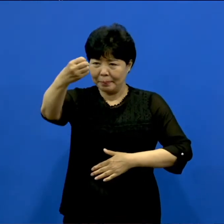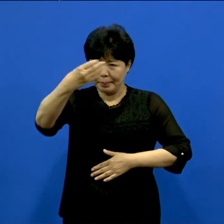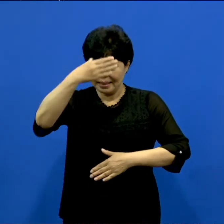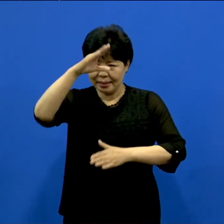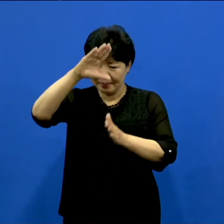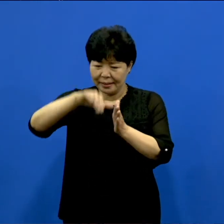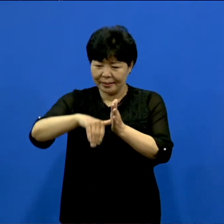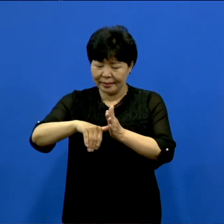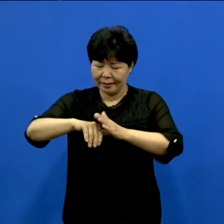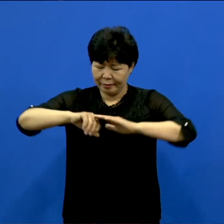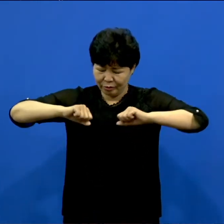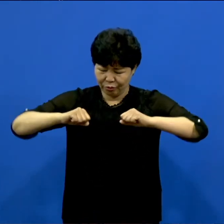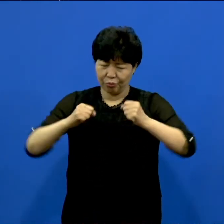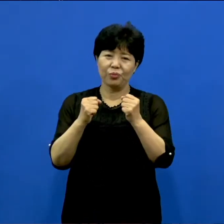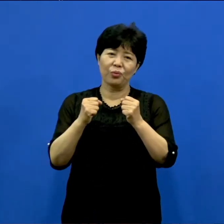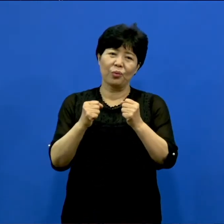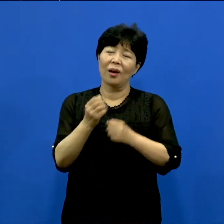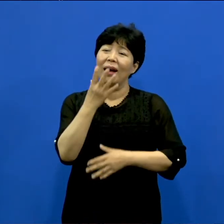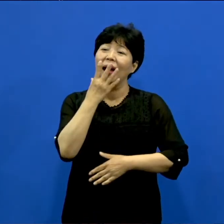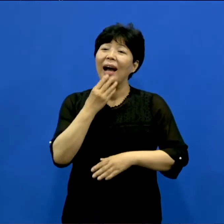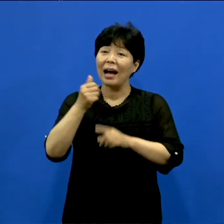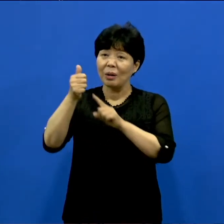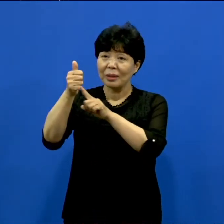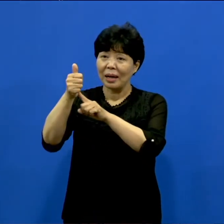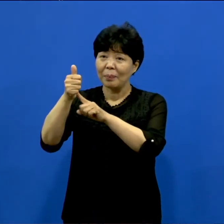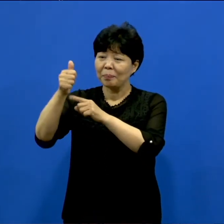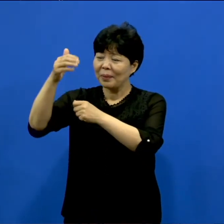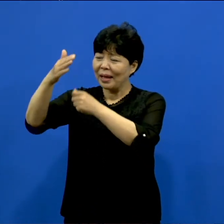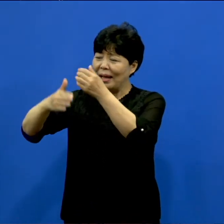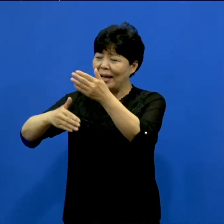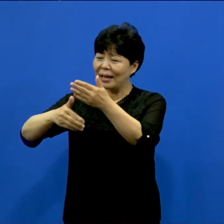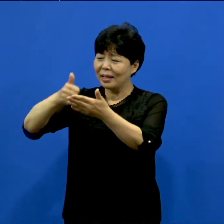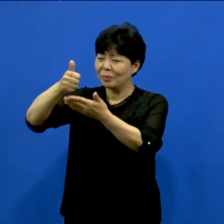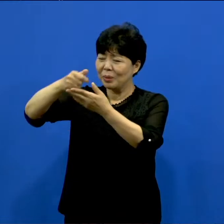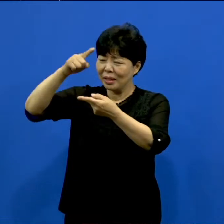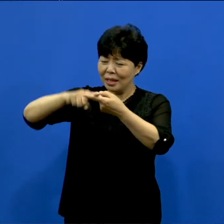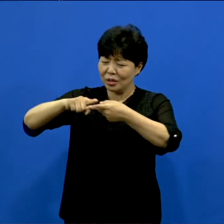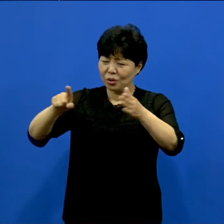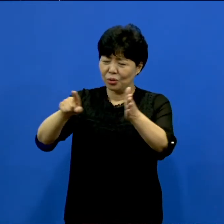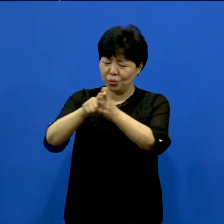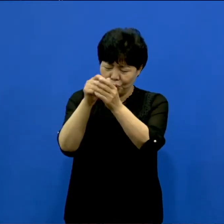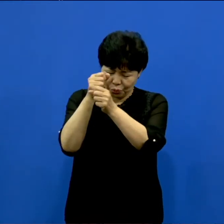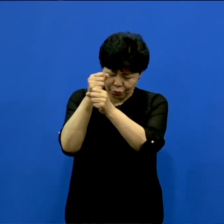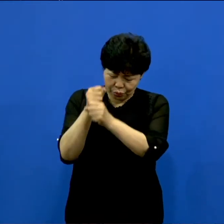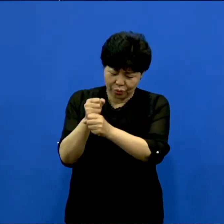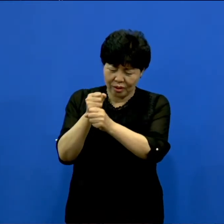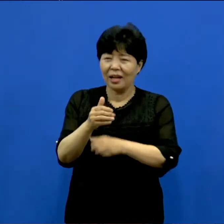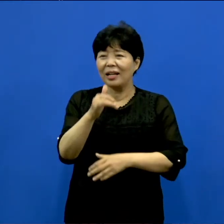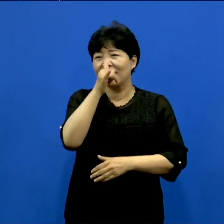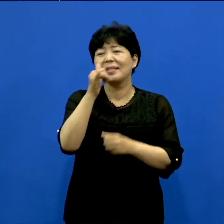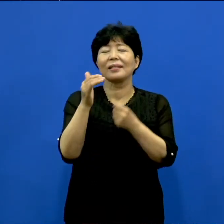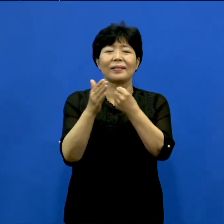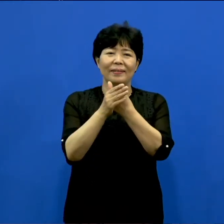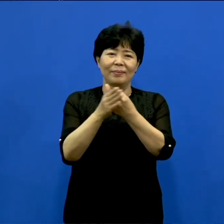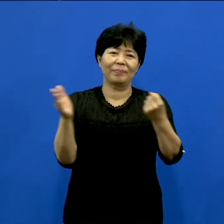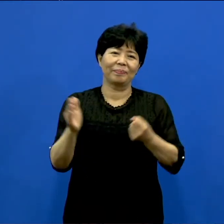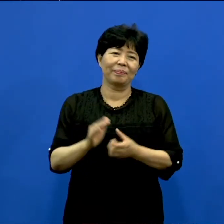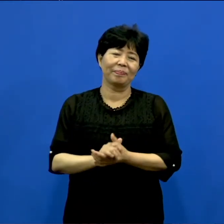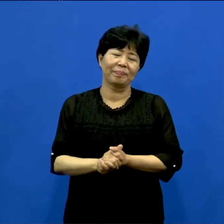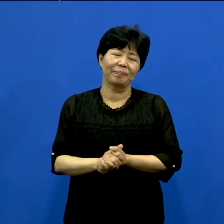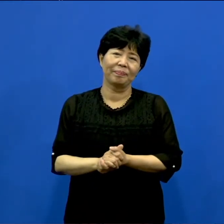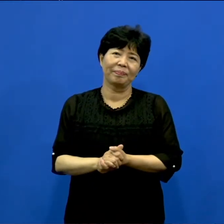얘기하죠? 아브라함이 하나님을 얼마나 신뢰했는가를 보여줍니다. 여기서 믿음은 신뢰를 말하는